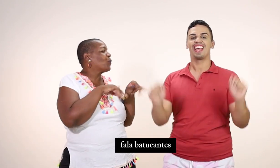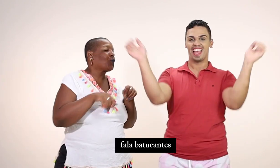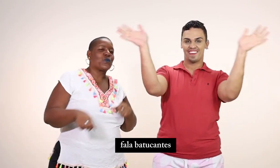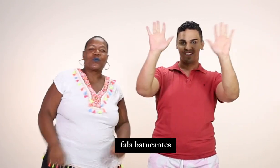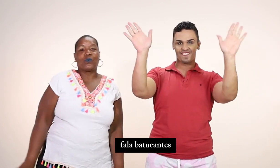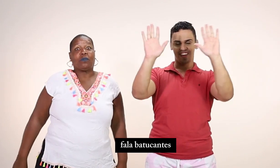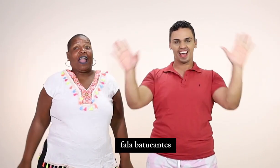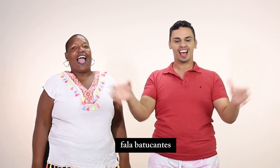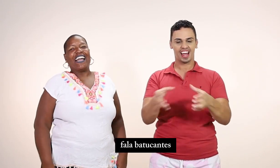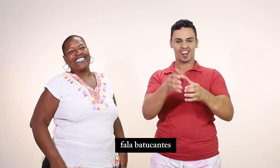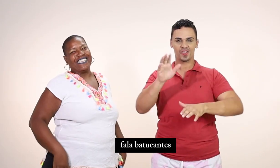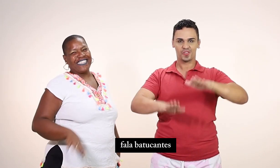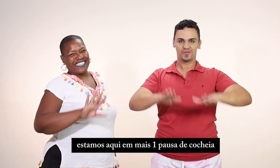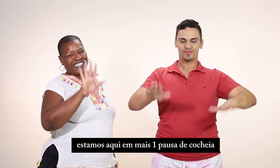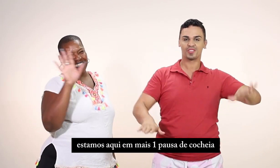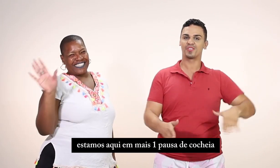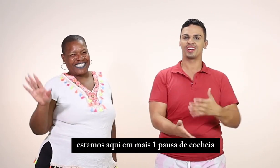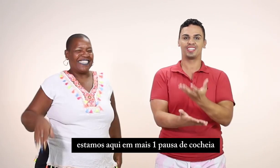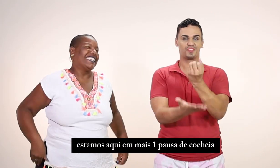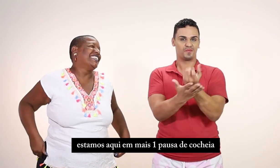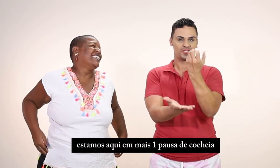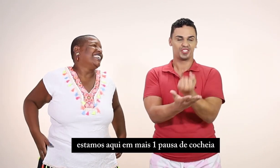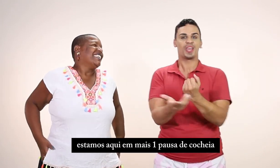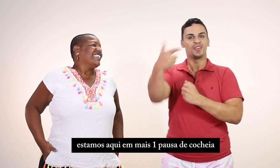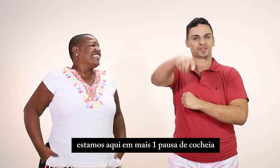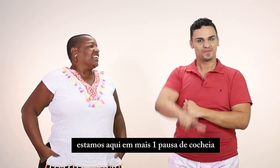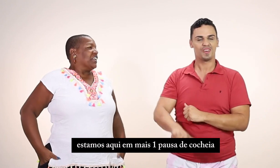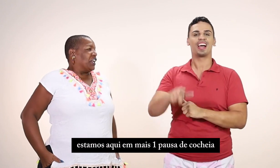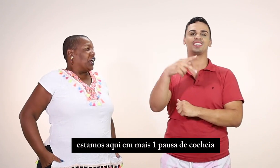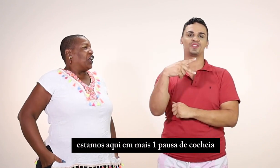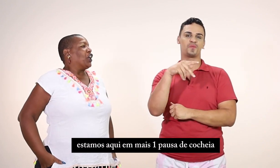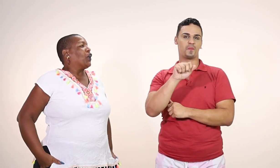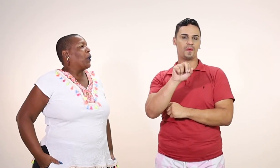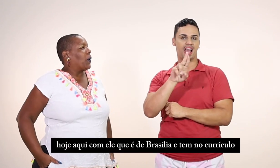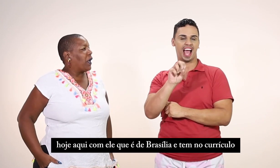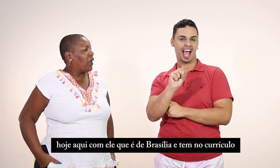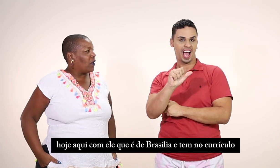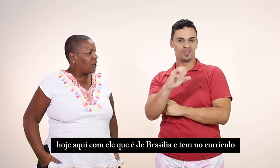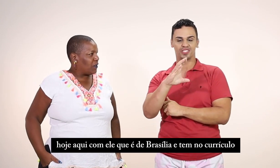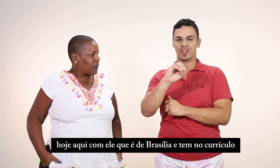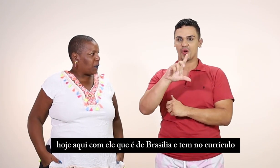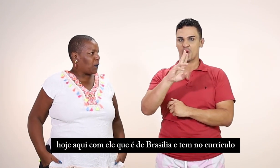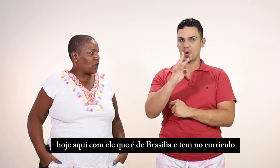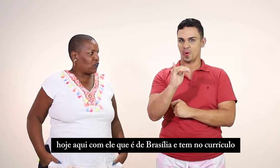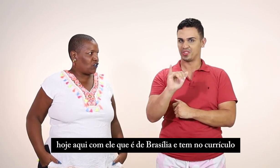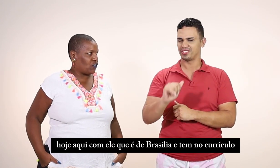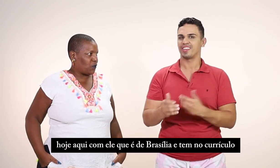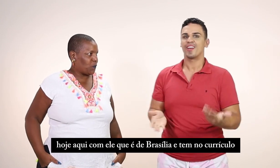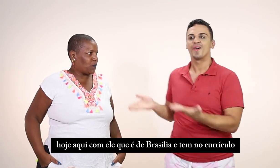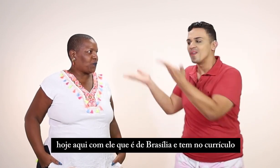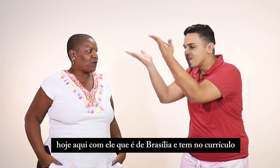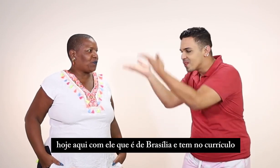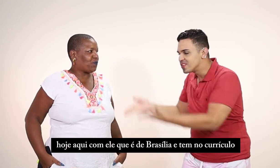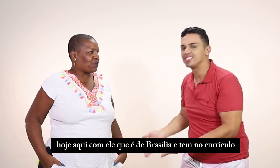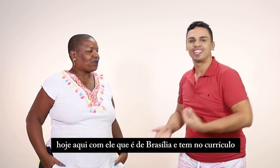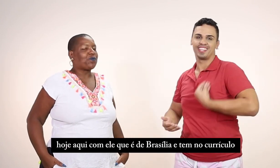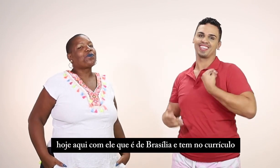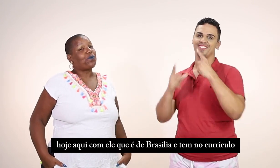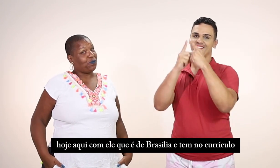Fala, Batucantes! Estamos aqui em mais um Pausa de Cocheia. Hoje aqui com ele que é de Brasília e tem no